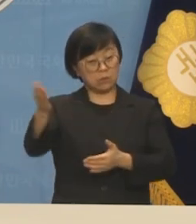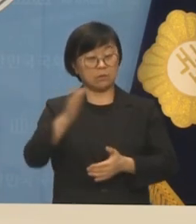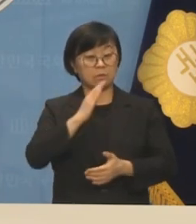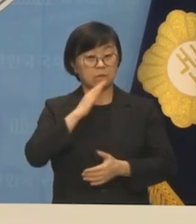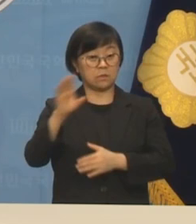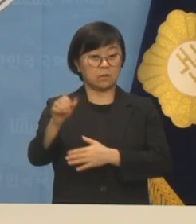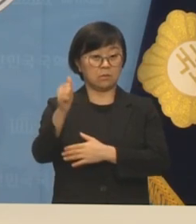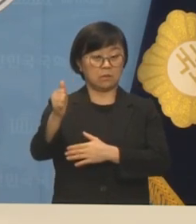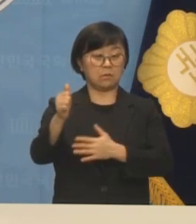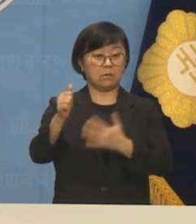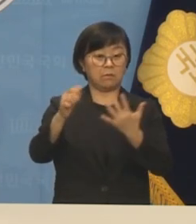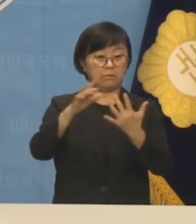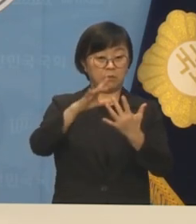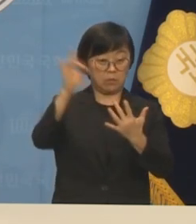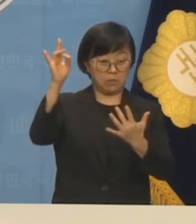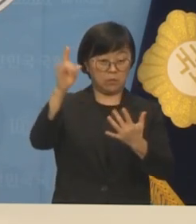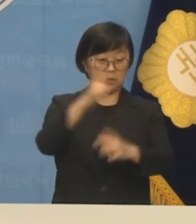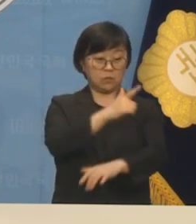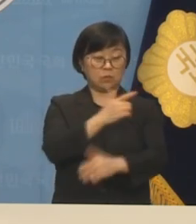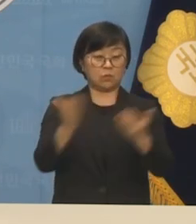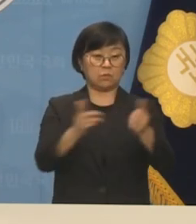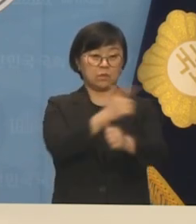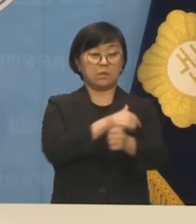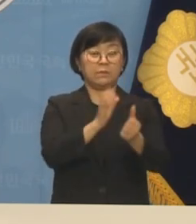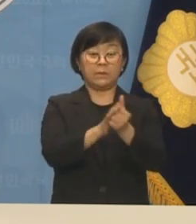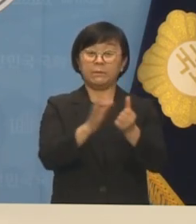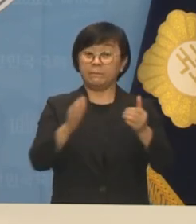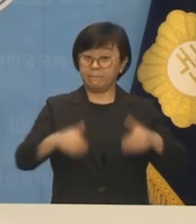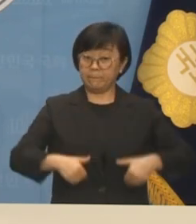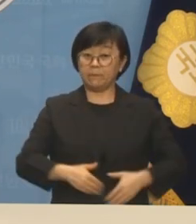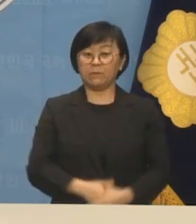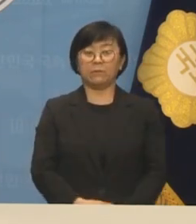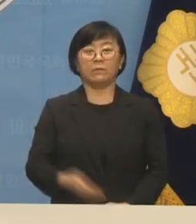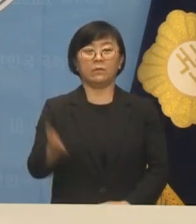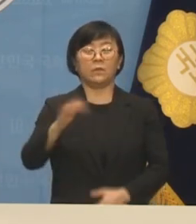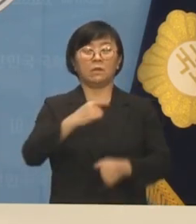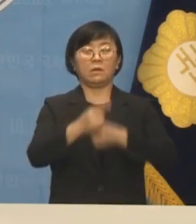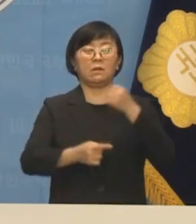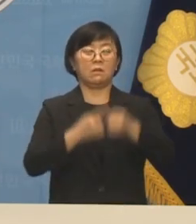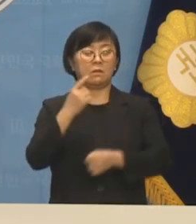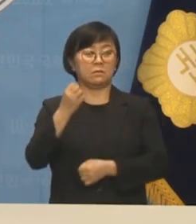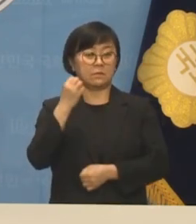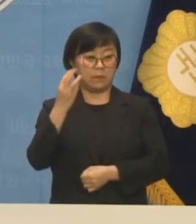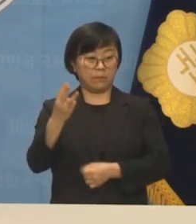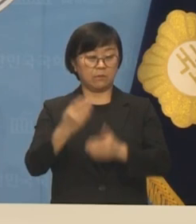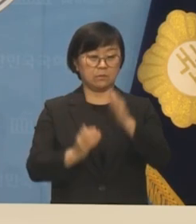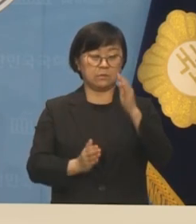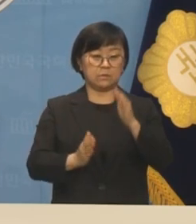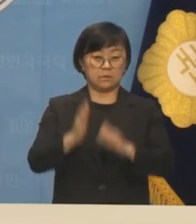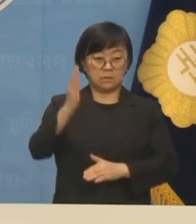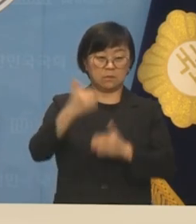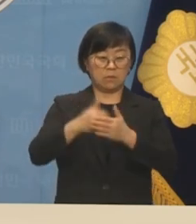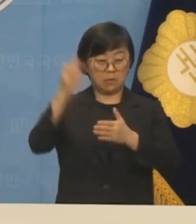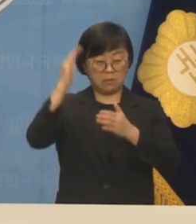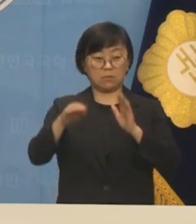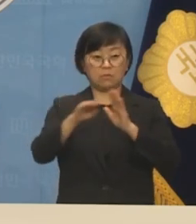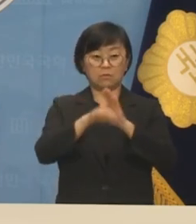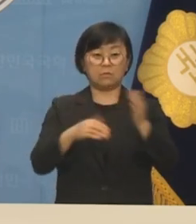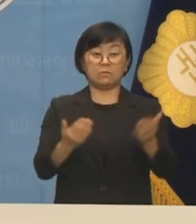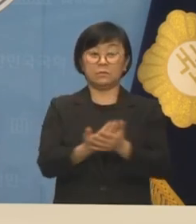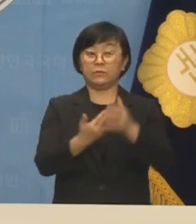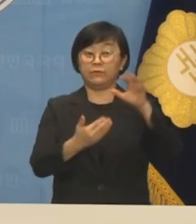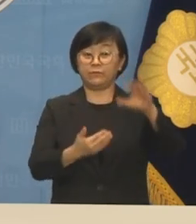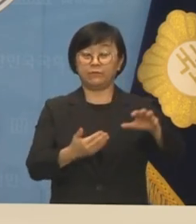장관은 이 중 한 명을 노동이사로 임명해야 합니다. 그러나 1년 3개월이 지난 지금까지도